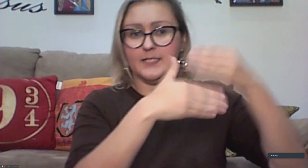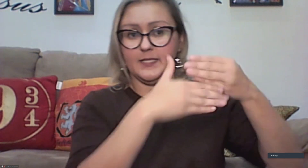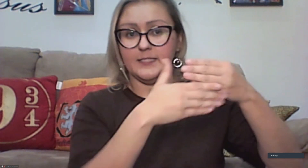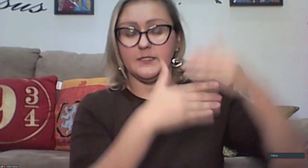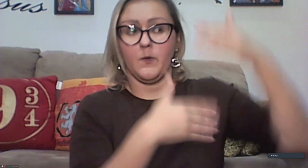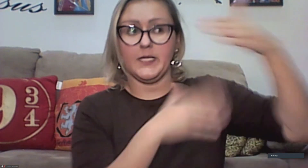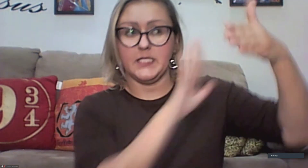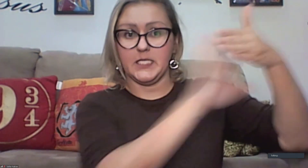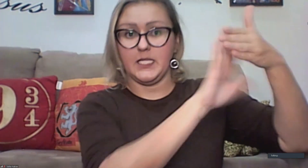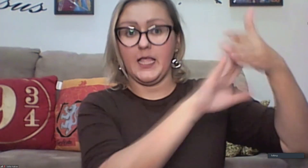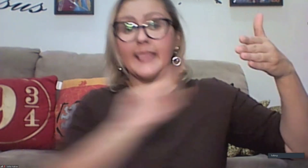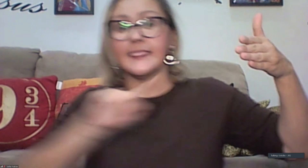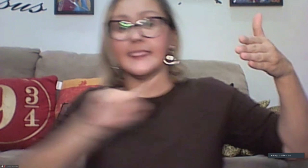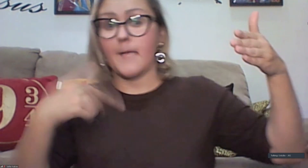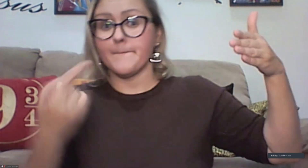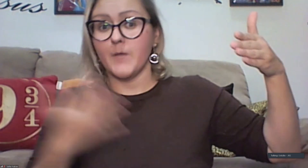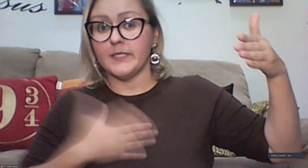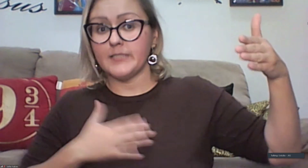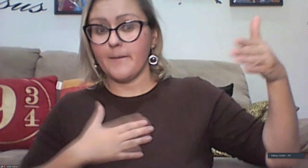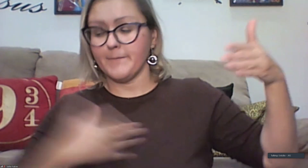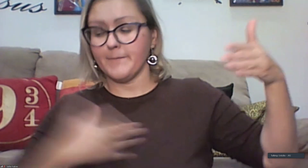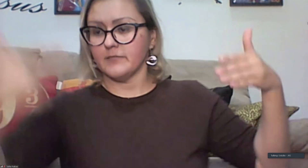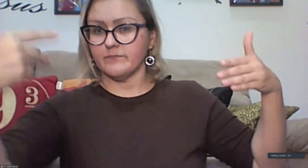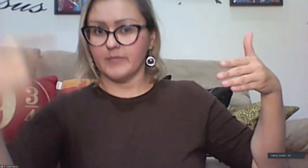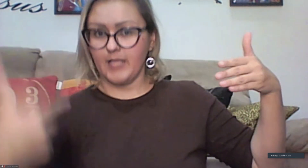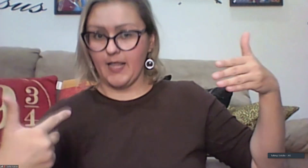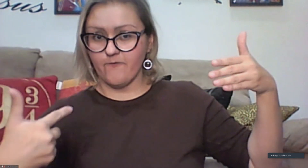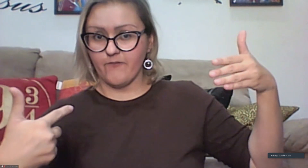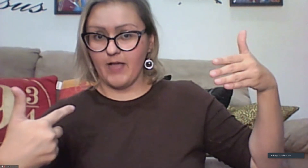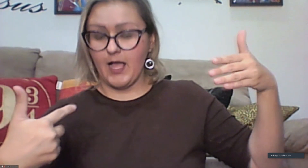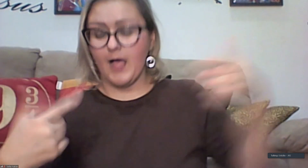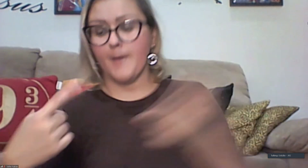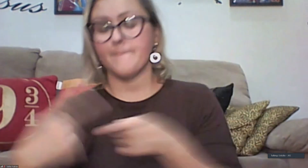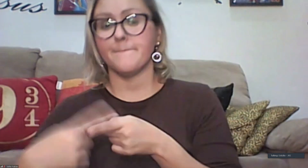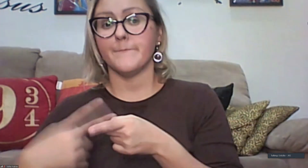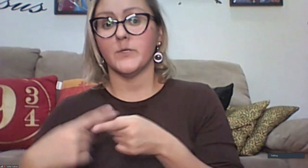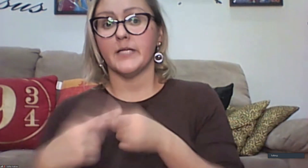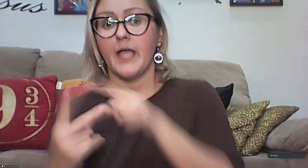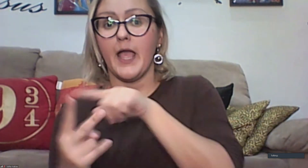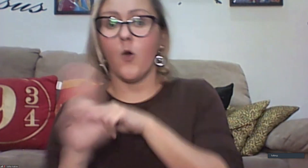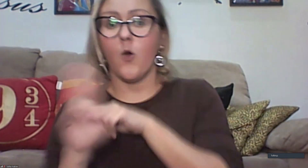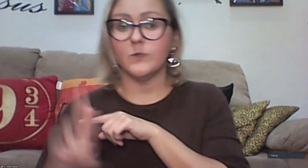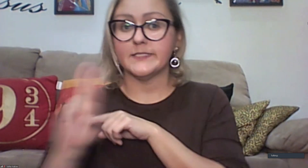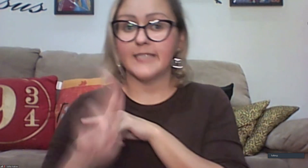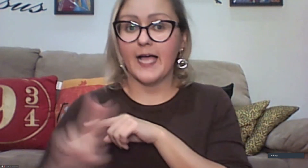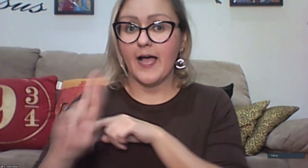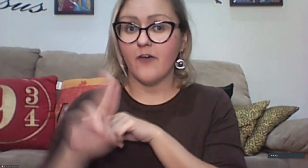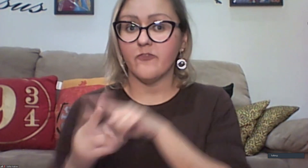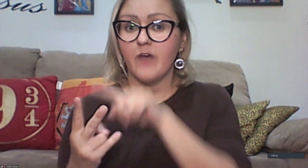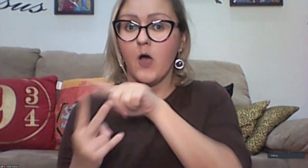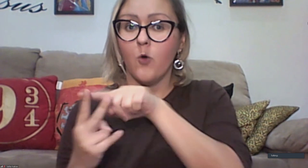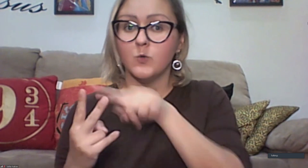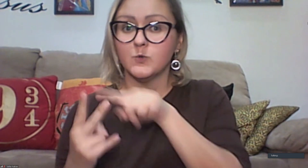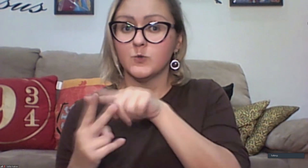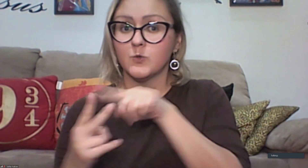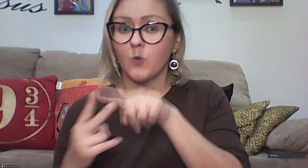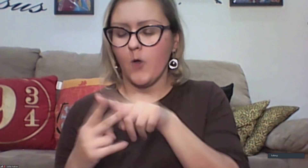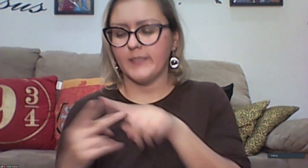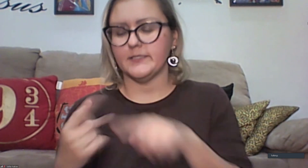organizá-los ali para a apresentação. Depois eu começo a gravar, porque nós temos que usar essas duas